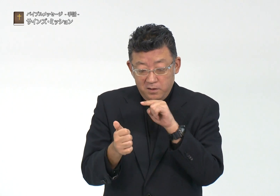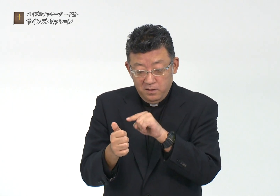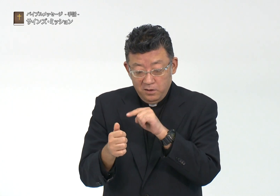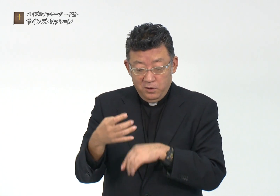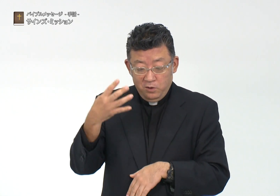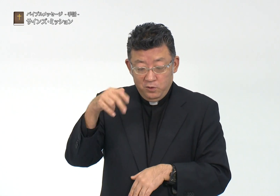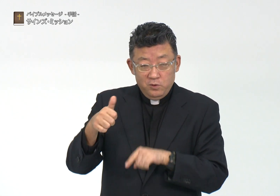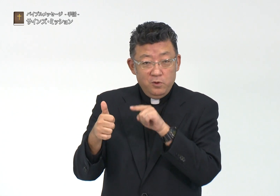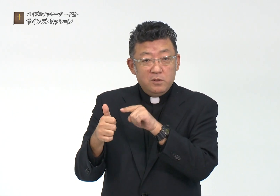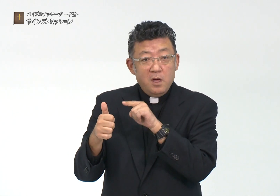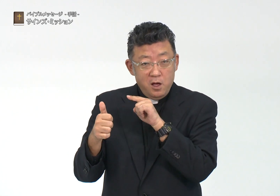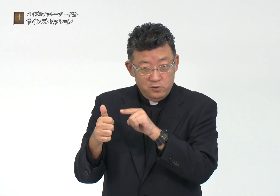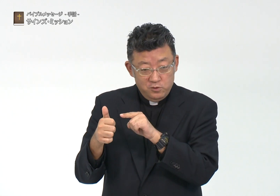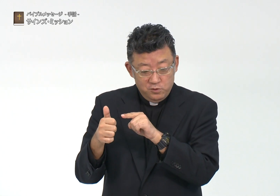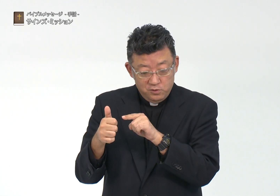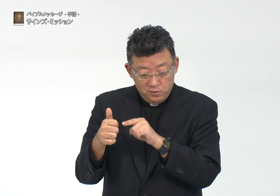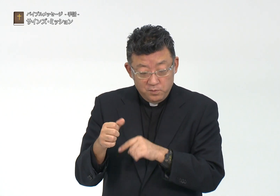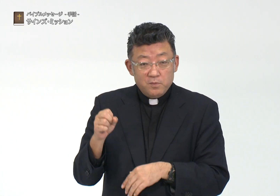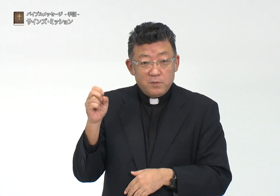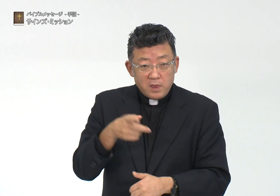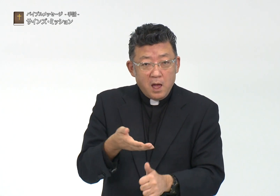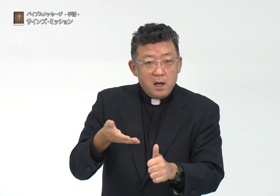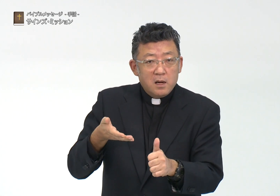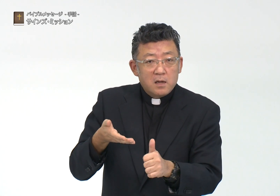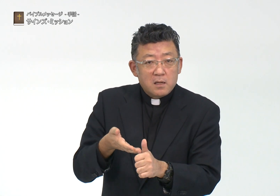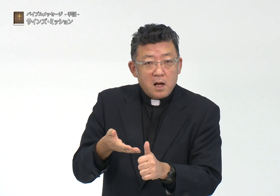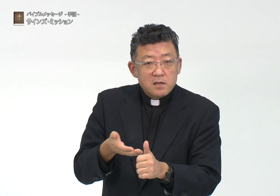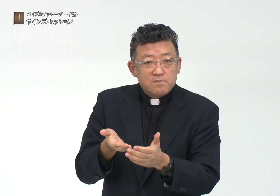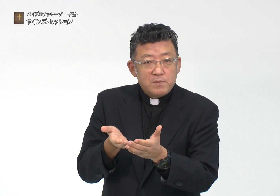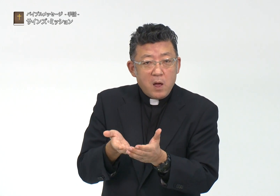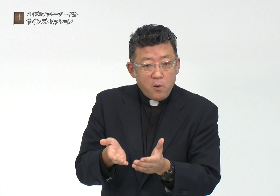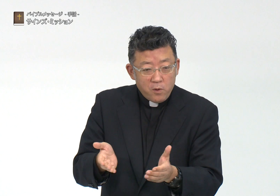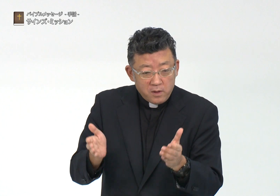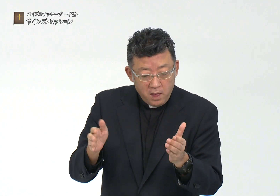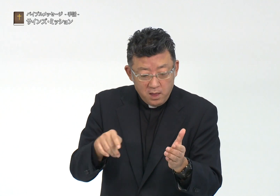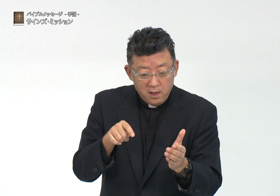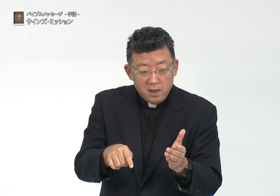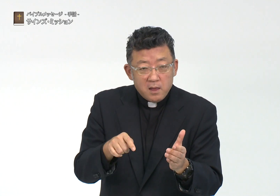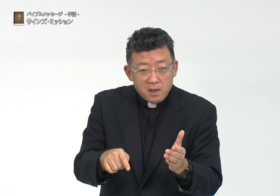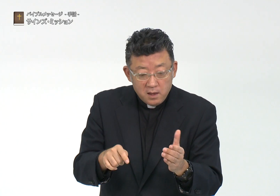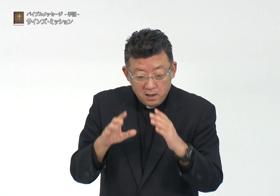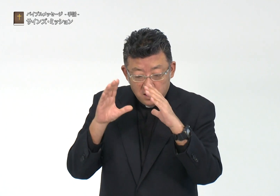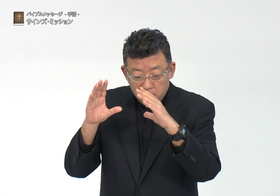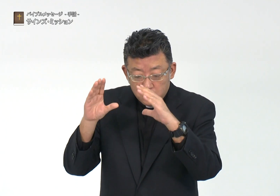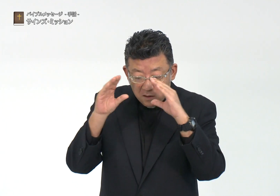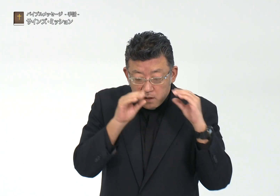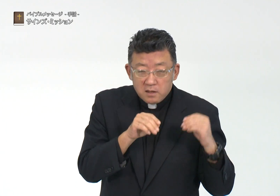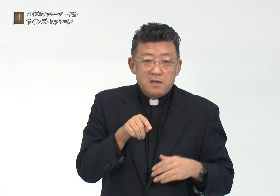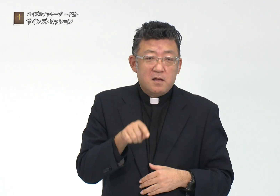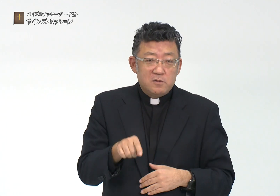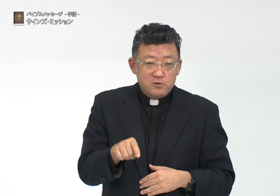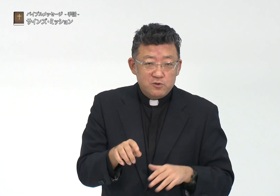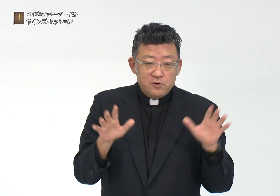マリアとヨセフと飼い葉おけに寝ている